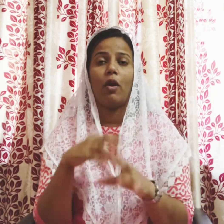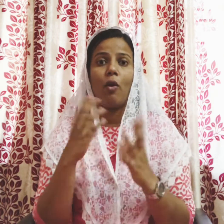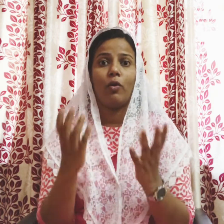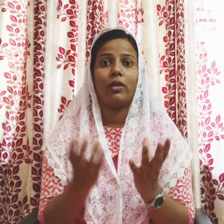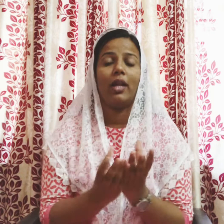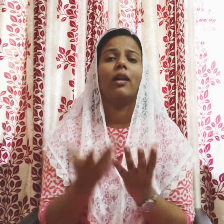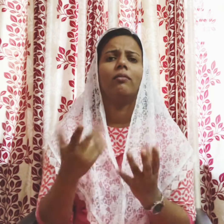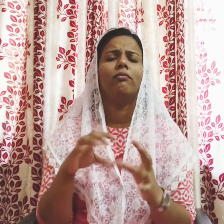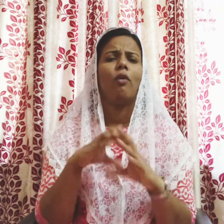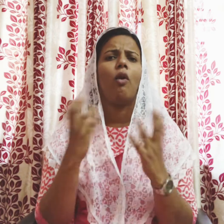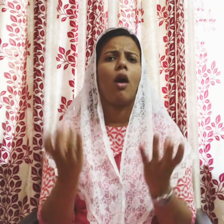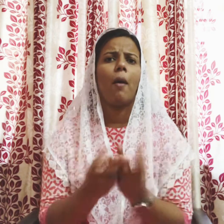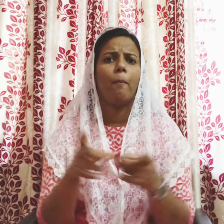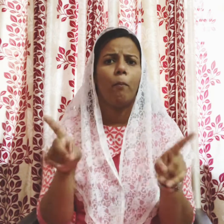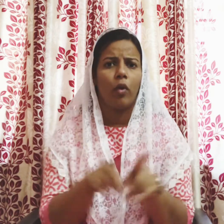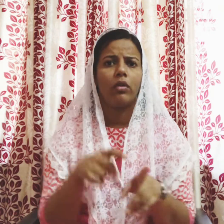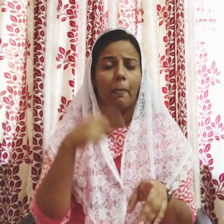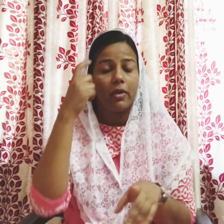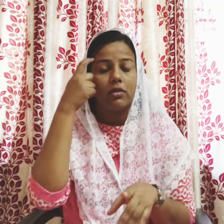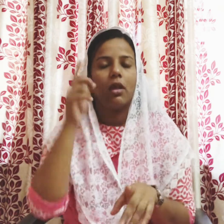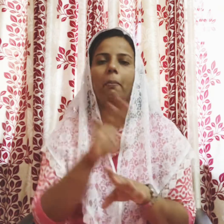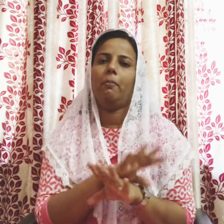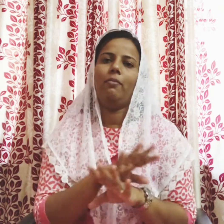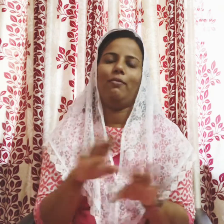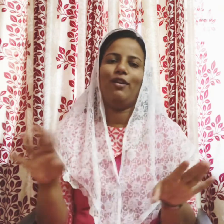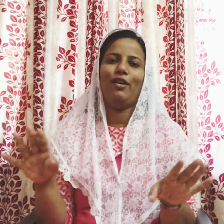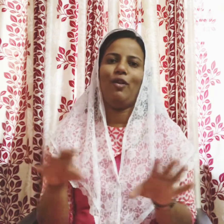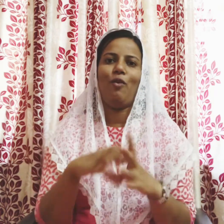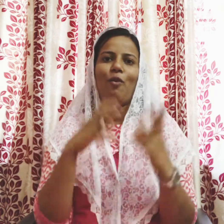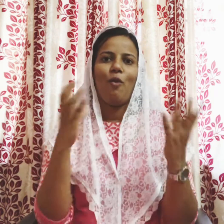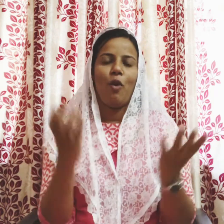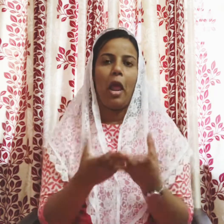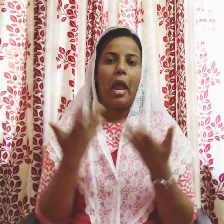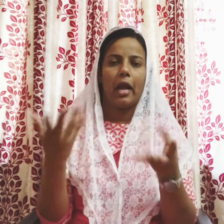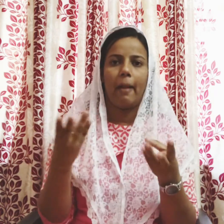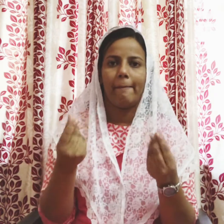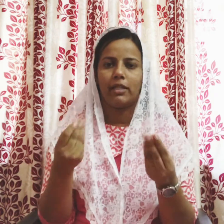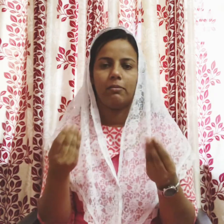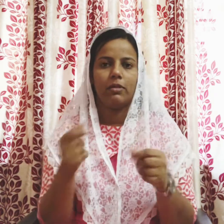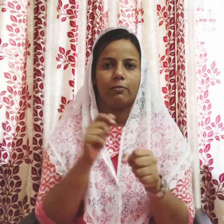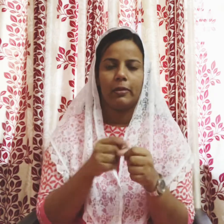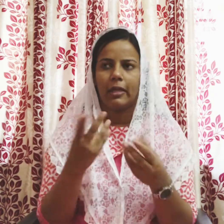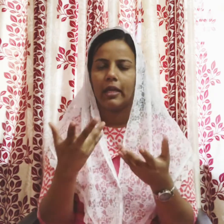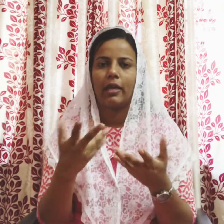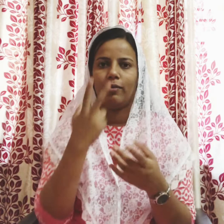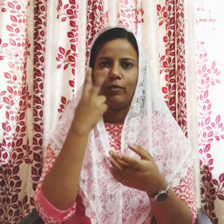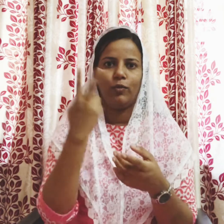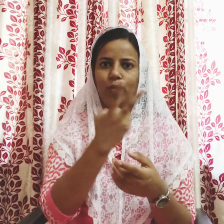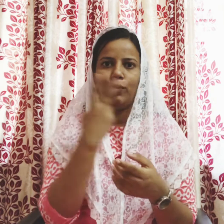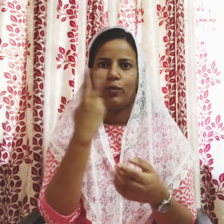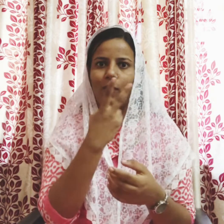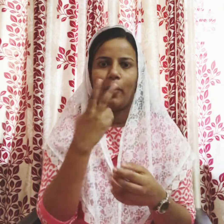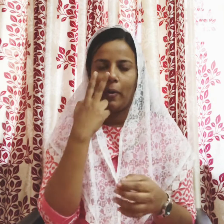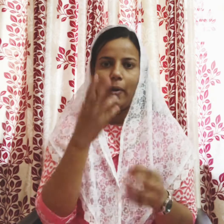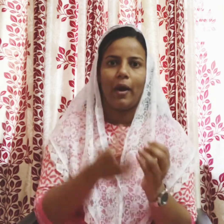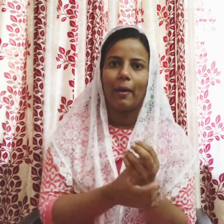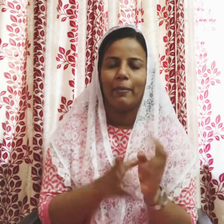അതായത് ഇന്നത്തെ ലോക മനുഷ്യൻ ചിന്തിക്കുന്നത് പോലെ ആകരുത് നമ്മൾ ചിന്തിക്കുന്നത്. അവരെല്ലാം എങ്ങനെ പണമുണ്ടാക്കണം, പണമുണ്ടാക്കുന്നത് ഏത് വിധേനയും